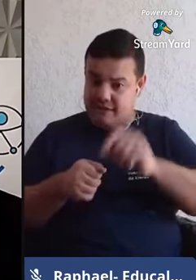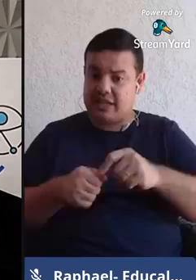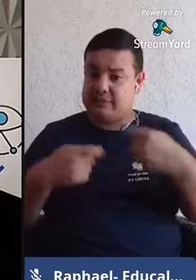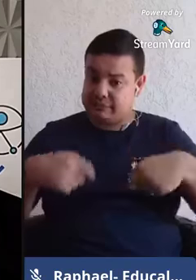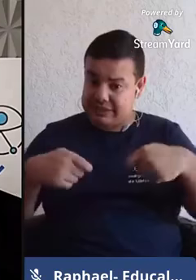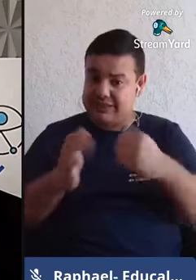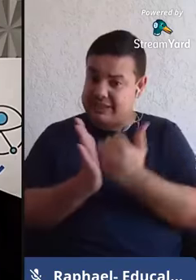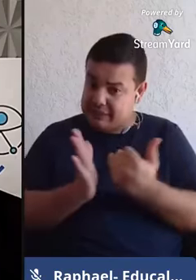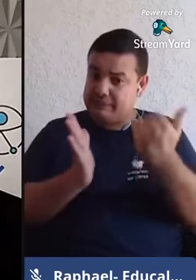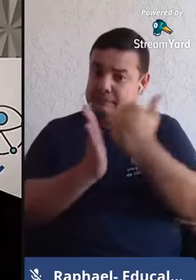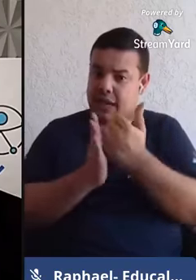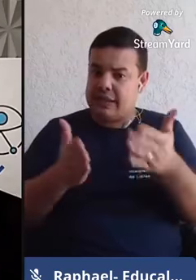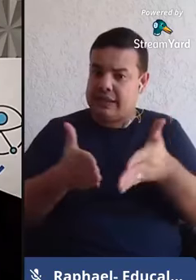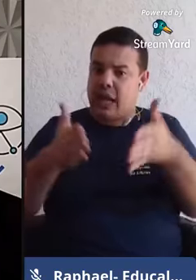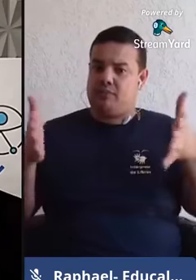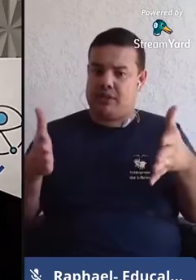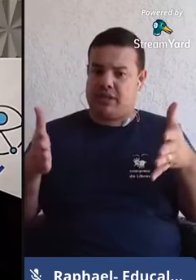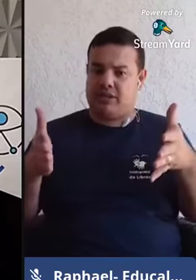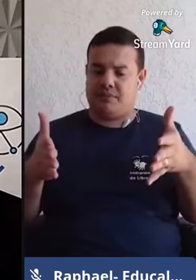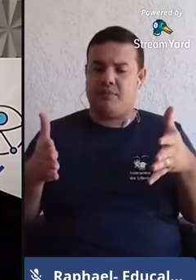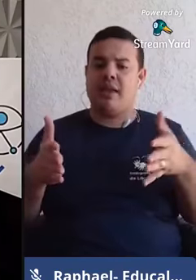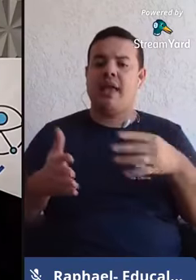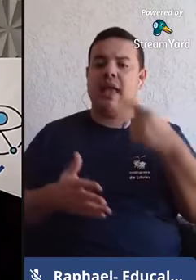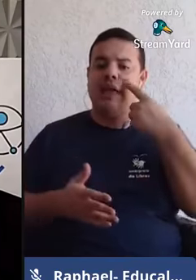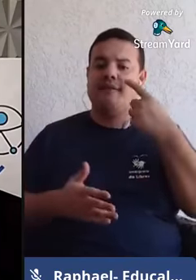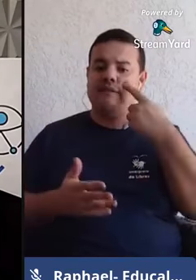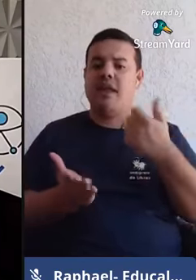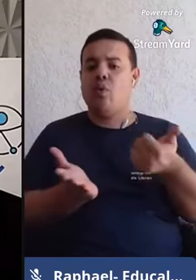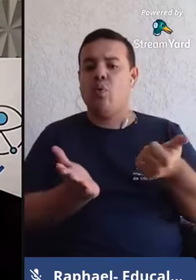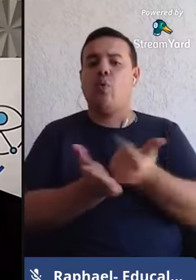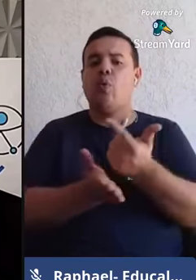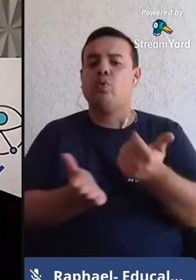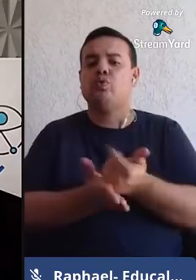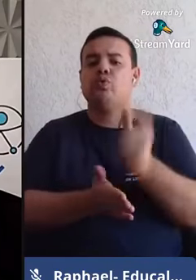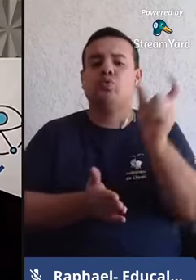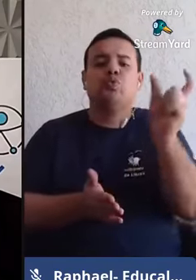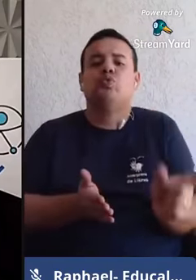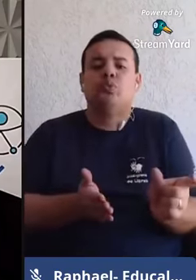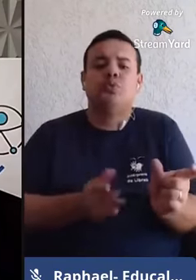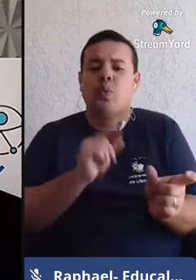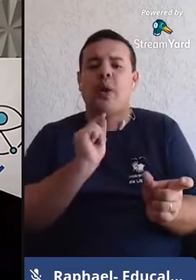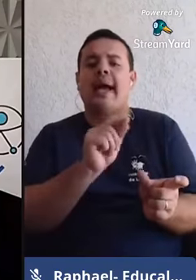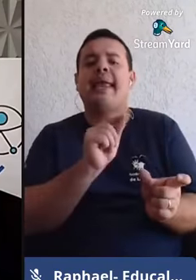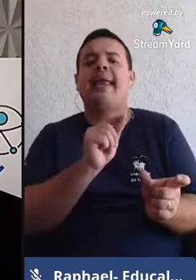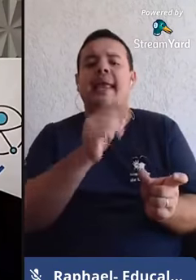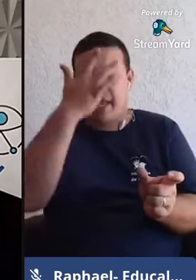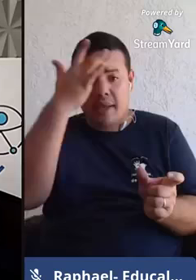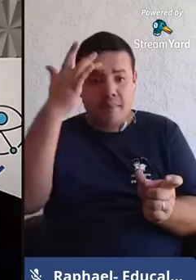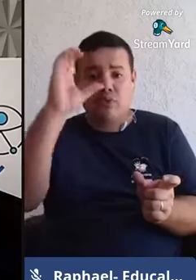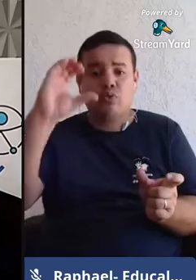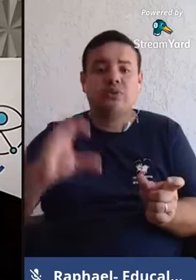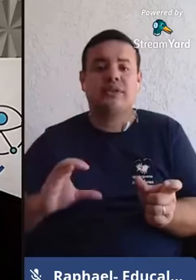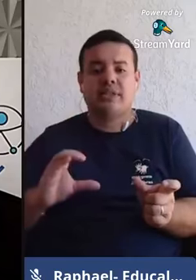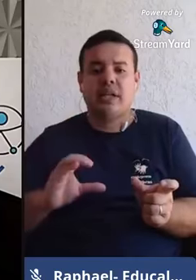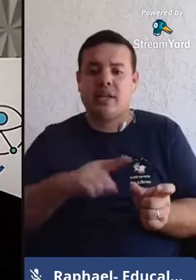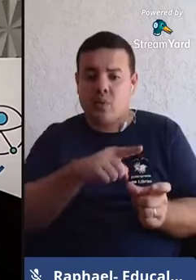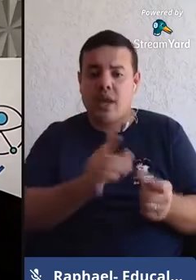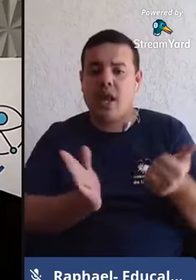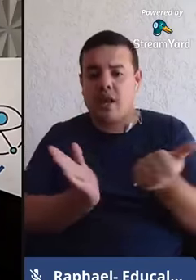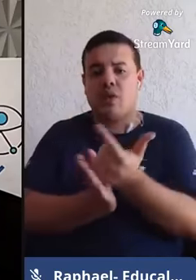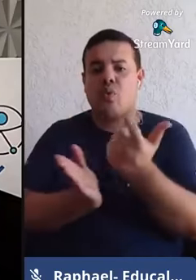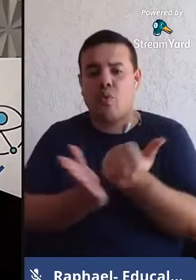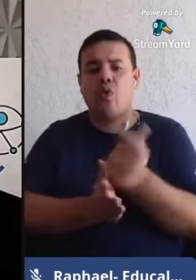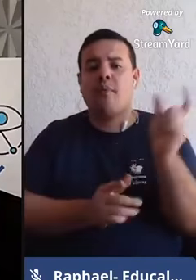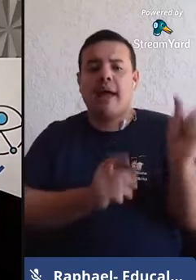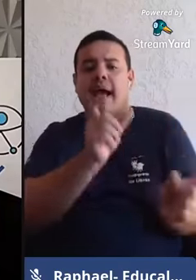ampliar, é a dimensão de consumidor. Quem é o cidadão, o consumidor com deficiência?